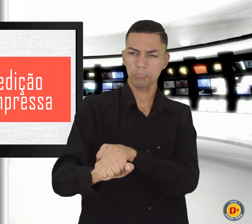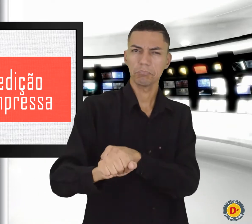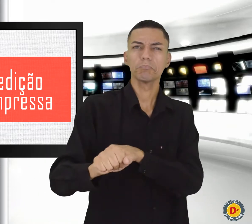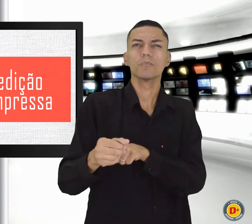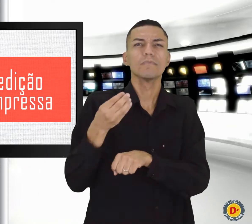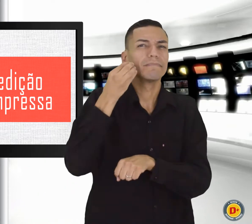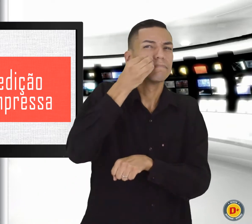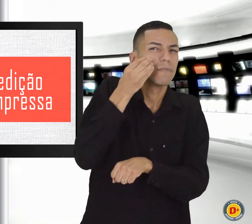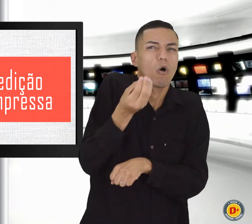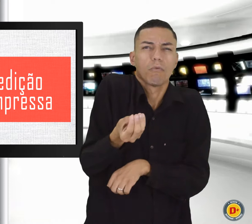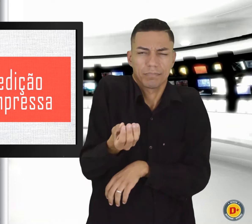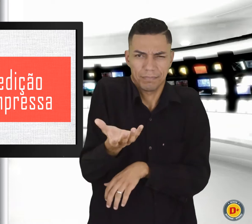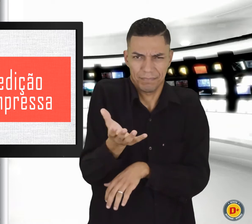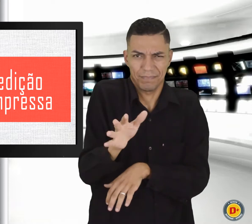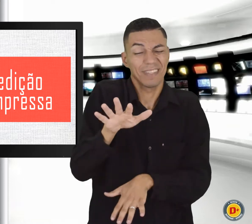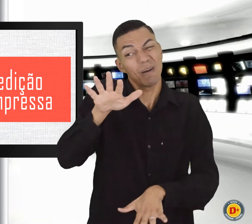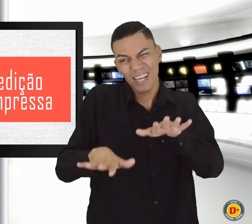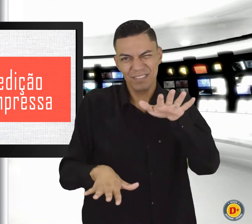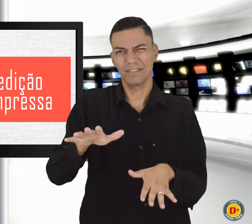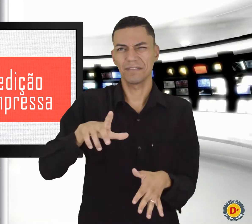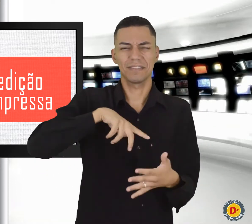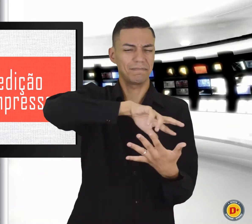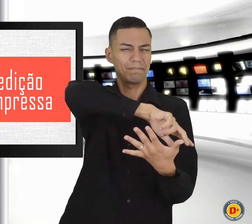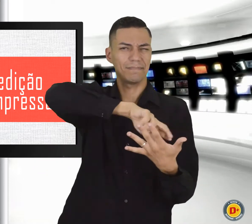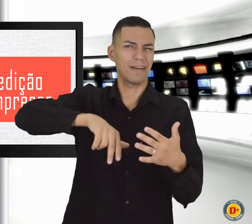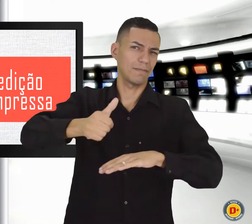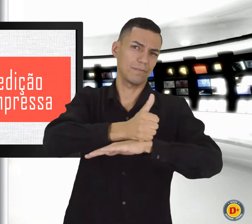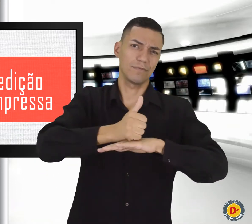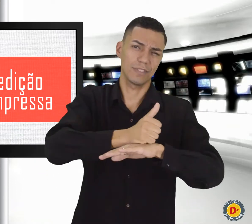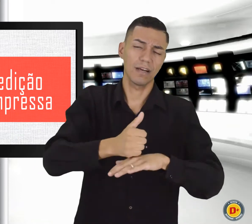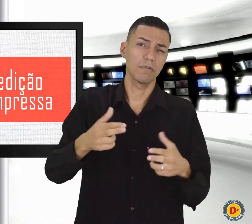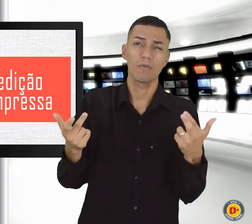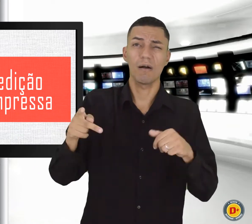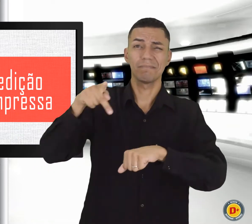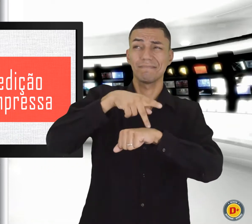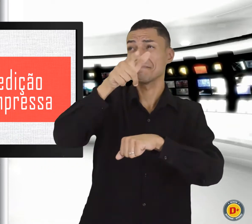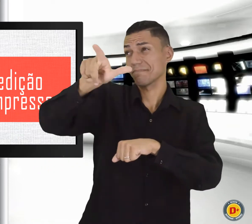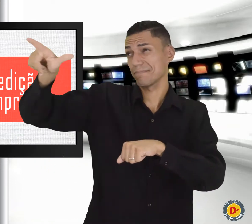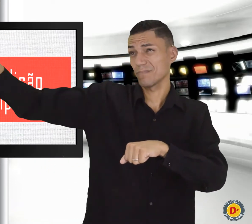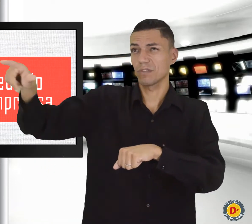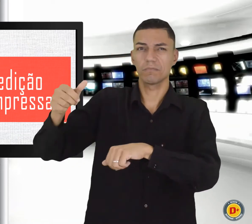bastante variada, como ocorre em outros países. Para citar alguns